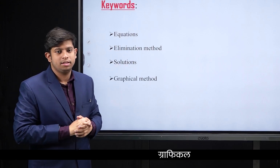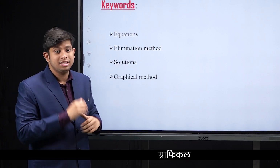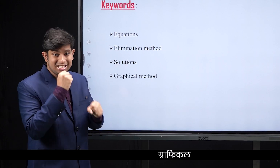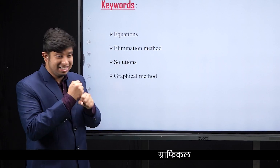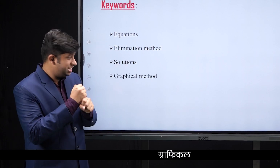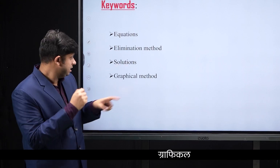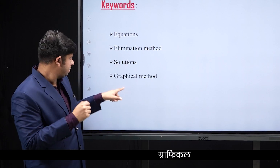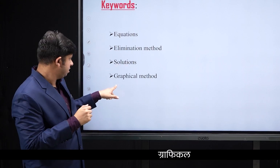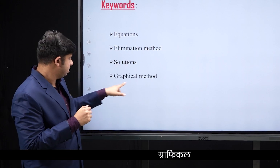ग्राफिकल,